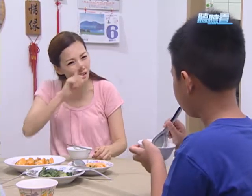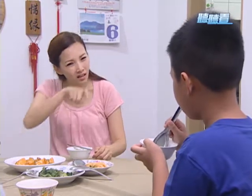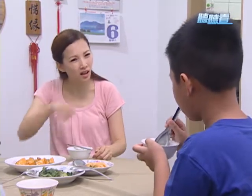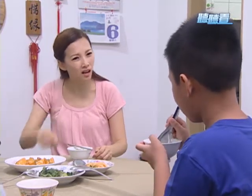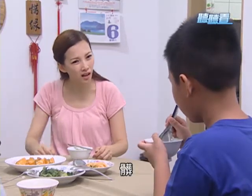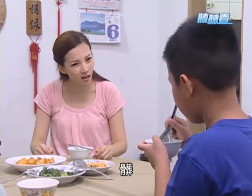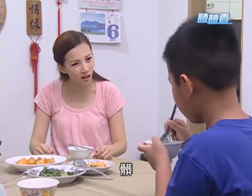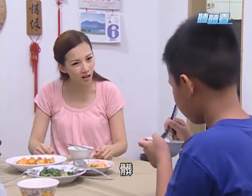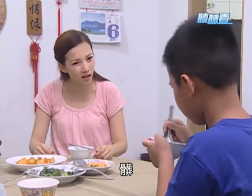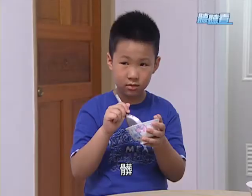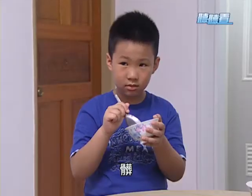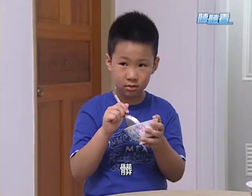脏？